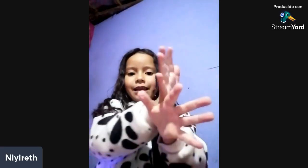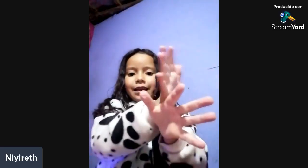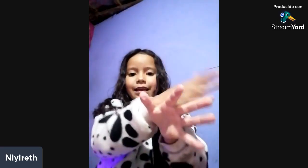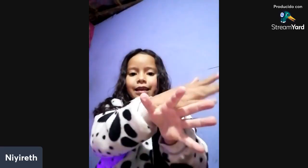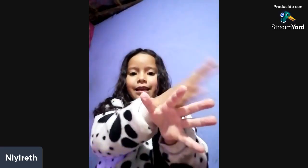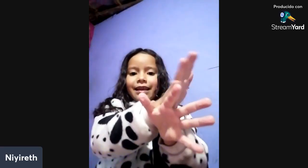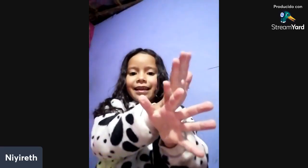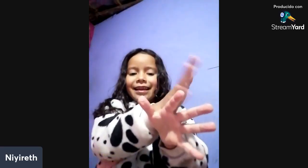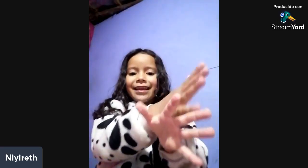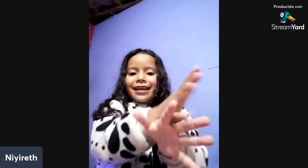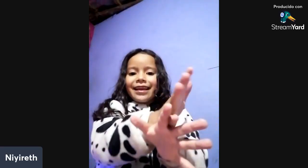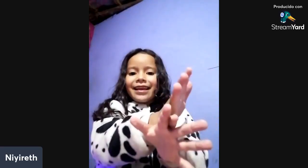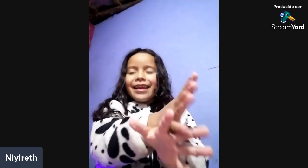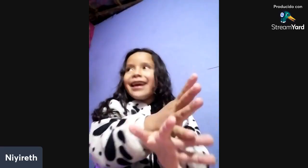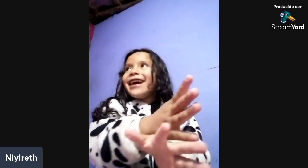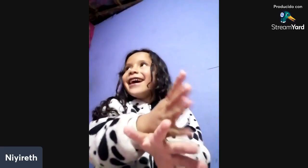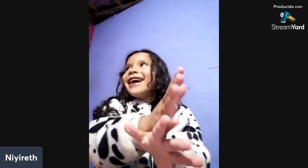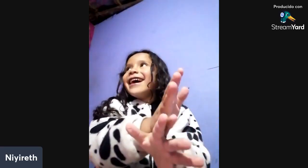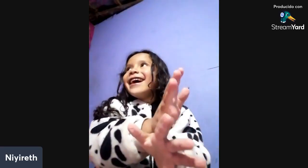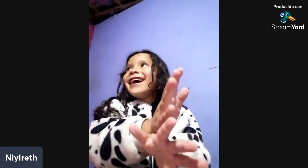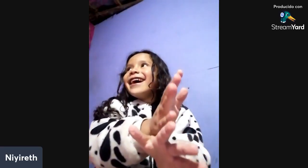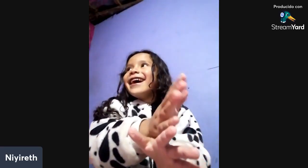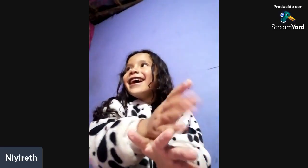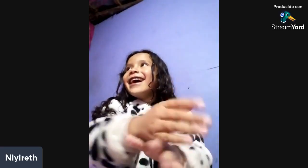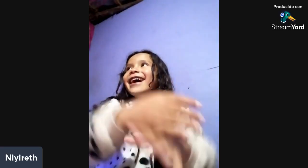No, pescado no, porque hace así otra vez. Haga así.